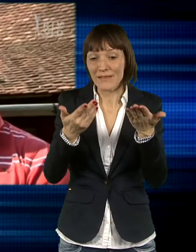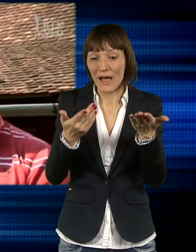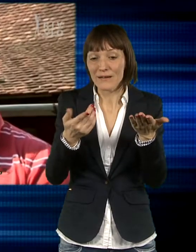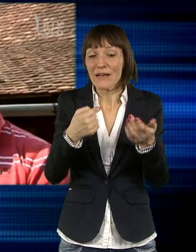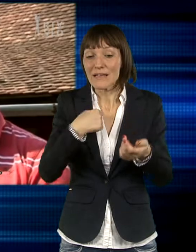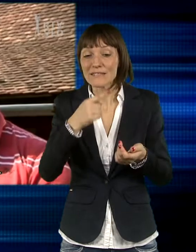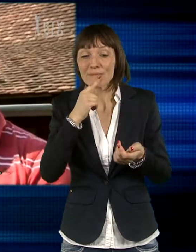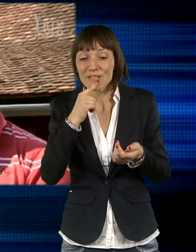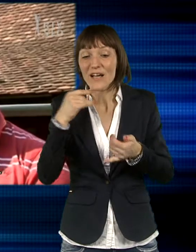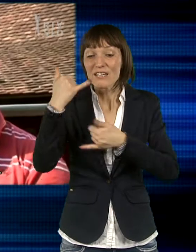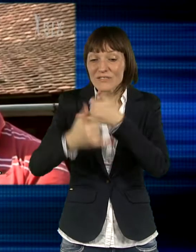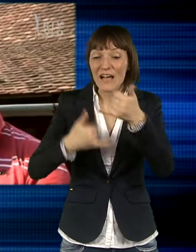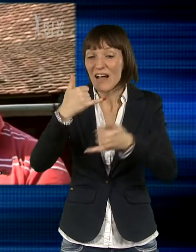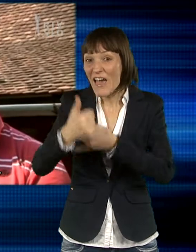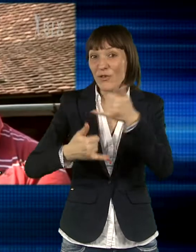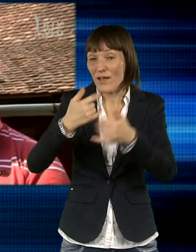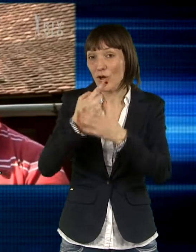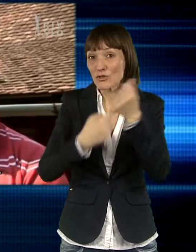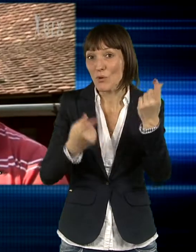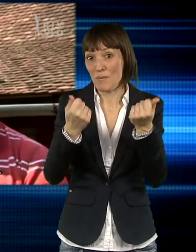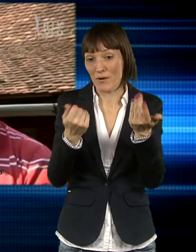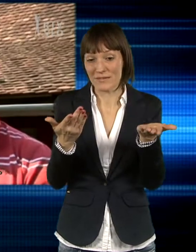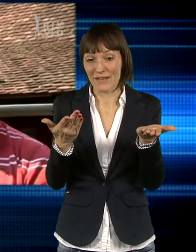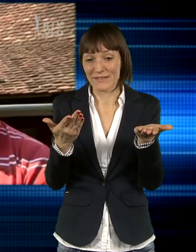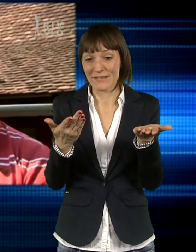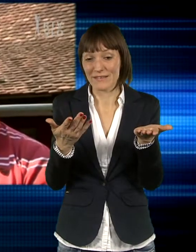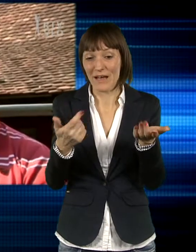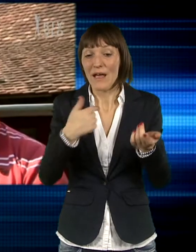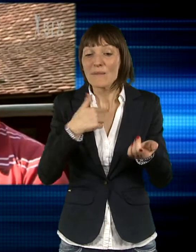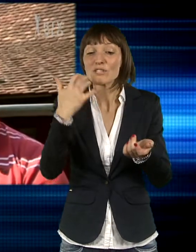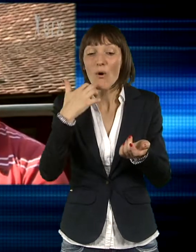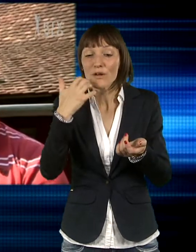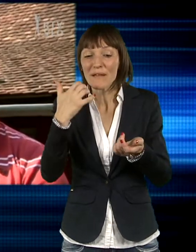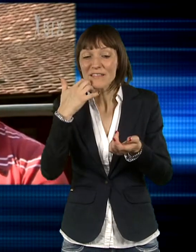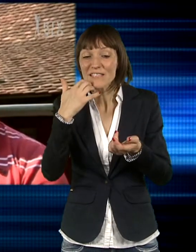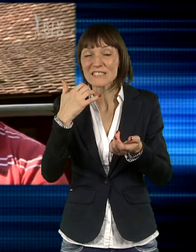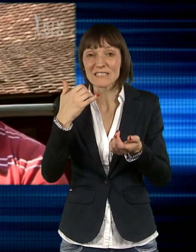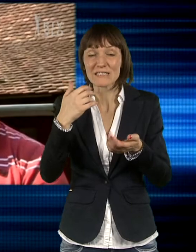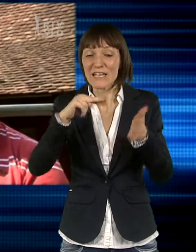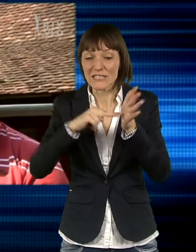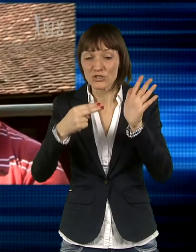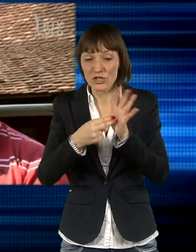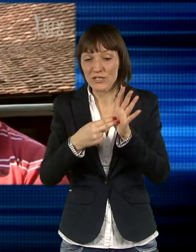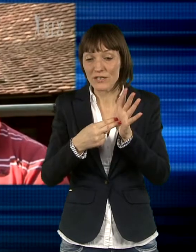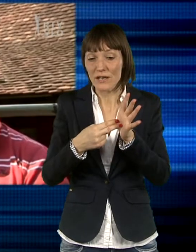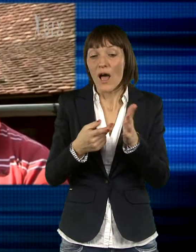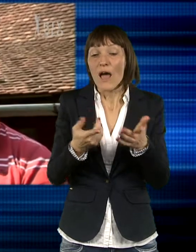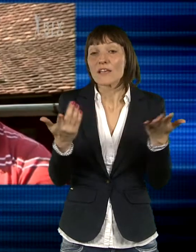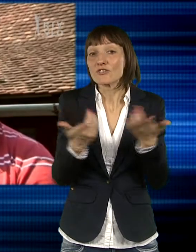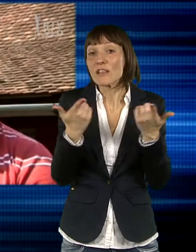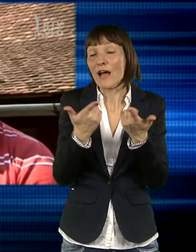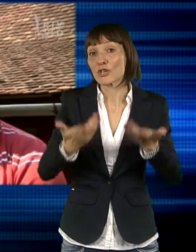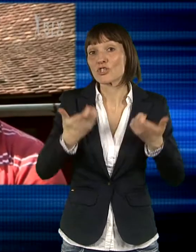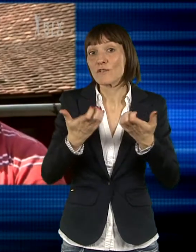költség, akkor mindig csemre kell maradnom a család előtt, mert mínuszban vagyunk évek óta. Ezzel kapcsolatosan mi agrármérnökök vagyunk, ártenyésztéssel foglalkozunk,